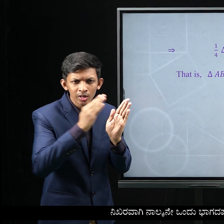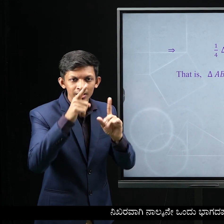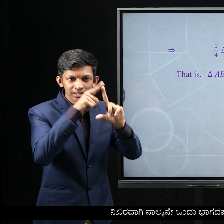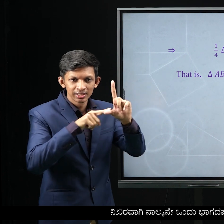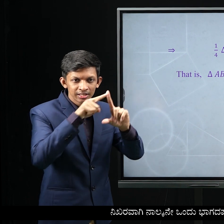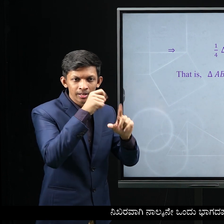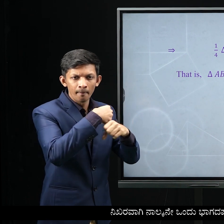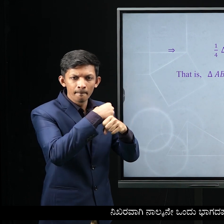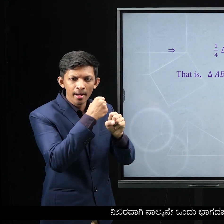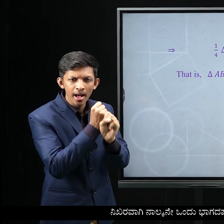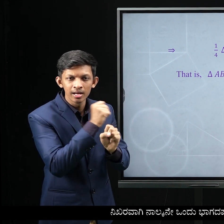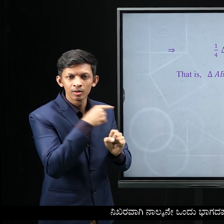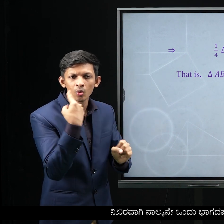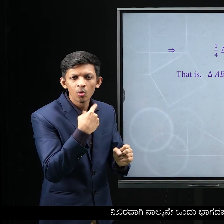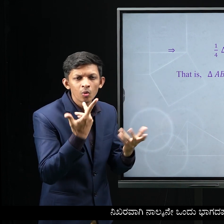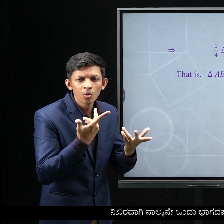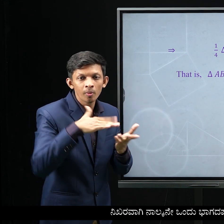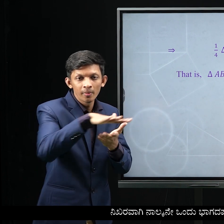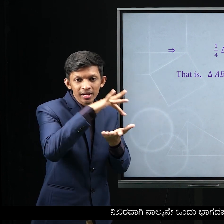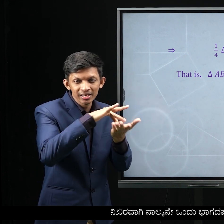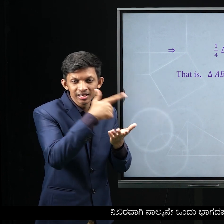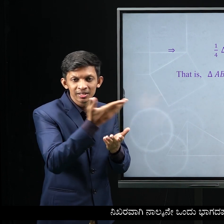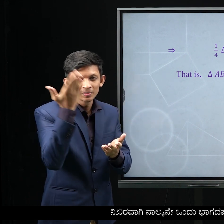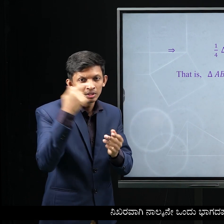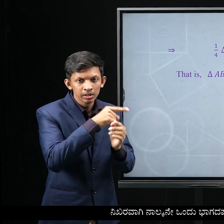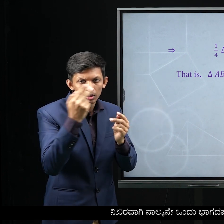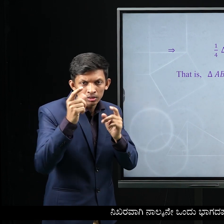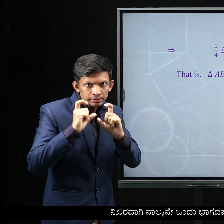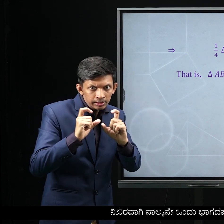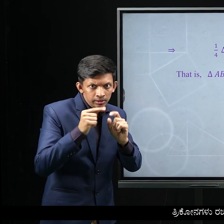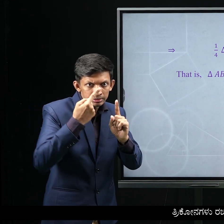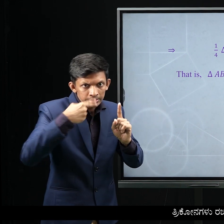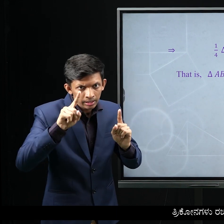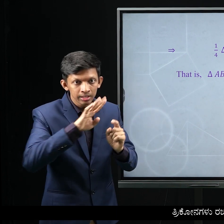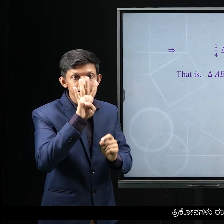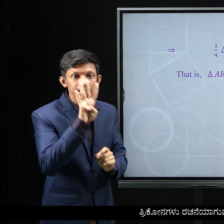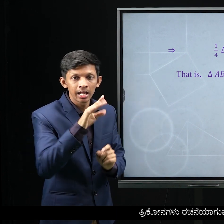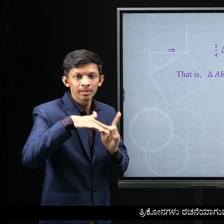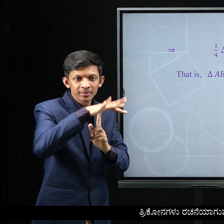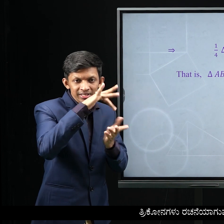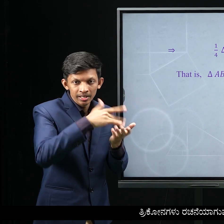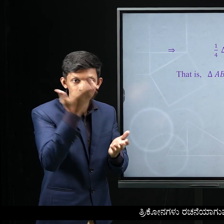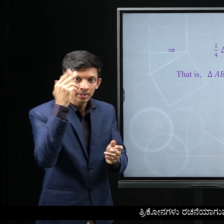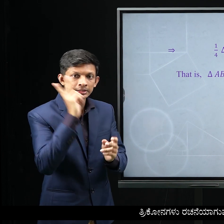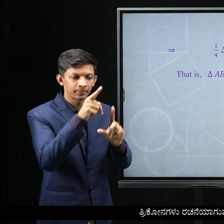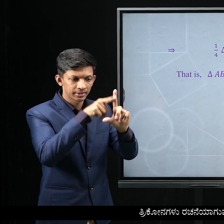ನಿಖರವಾಗಿ 4ನೇ ಒಂದು ಭಾಗದಷ್ಟು ಪ್ರದೇಶಗಳನ್ನು ಹೊಂದಿರುವ ಸತತ ತ್ರಿಕೋನಗಳು ರಚನೆಯಾಗುವುದನ್ನು ನಾವು ನೋಡುತ್ತೇವೆ.